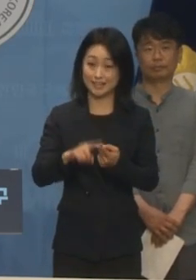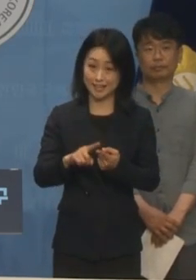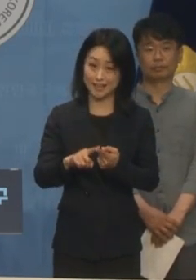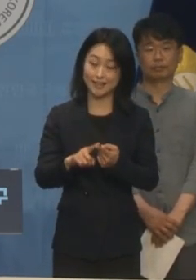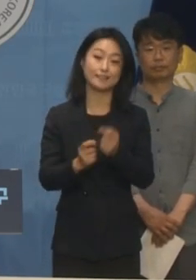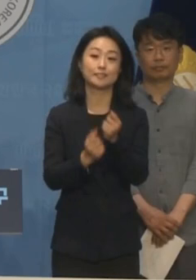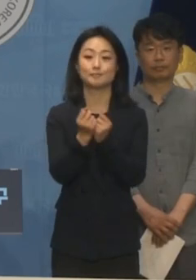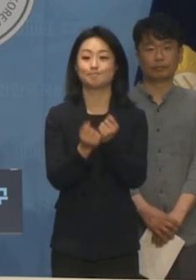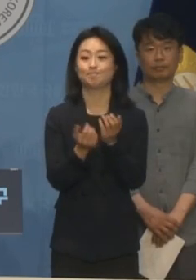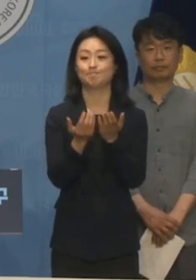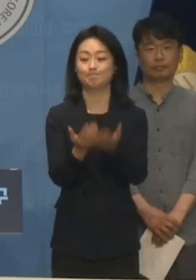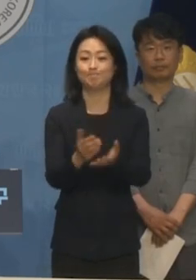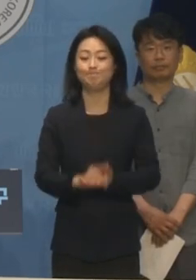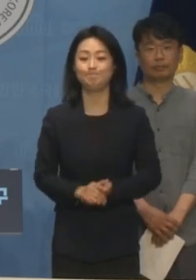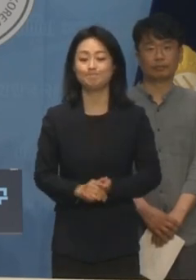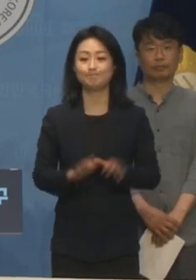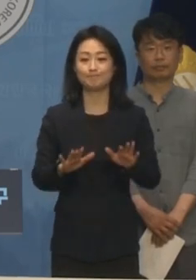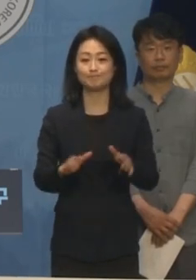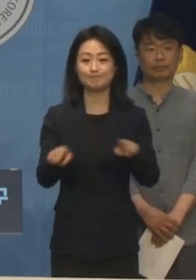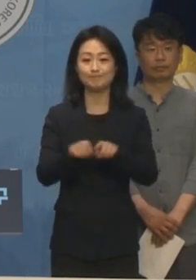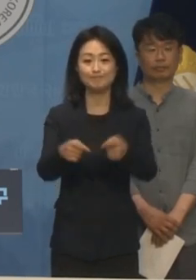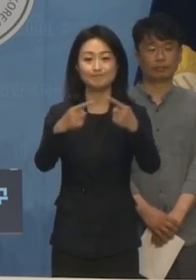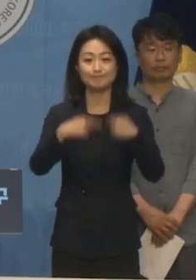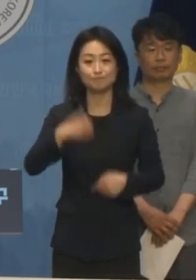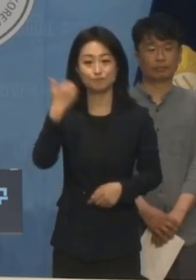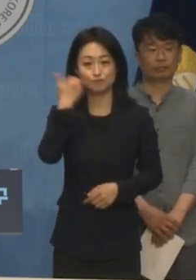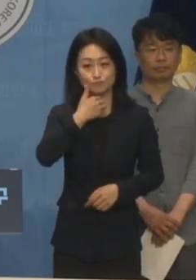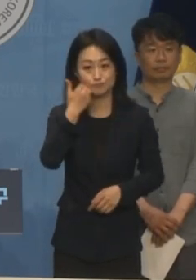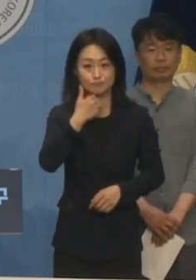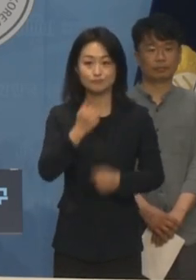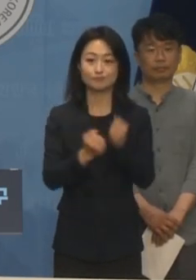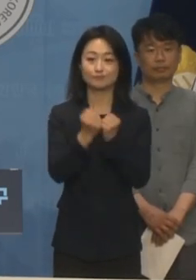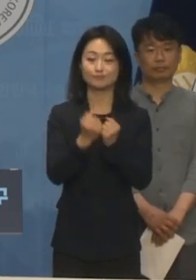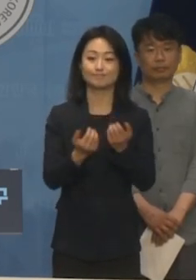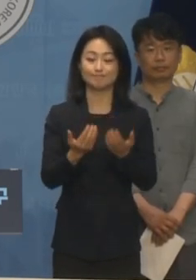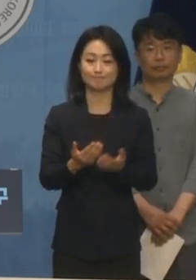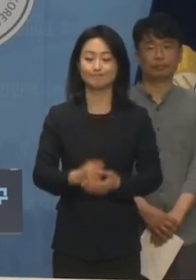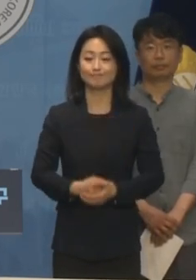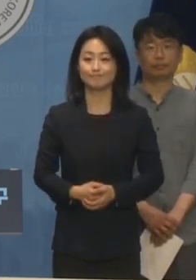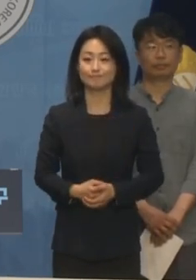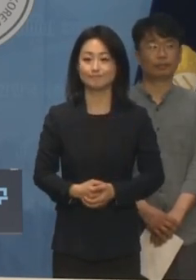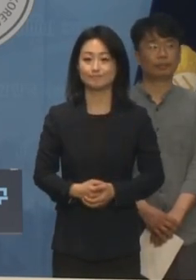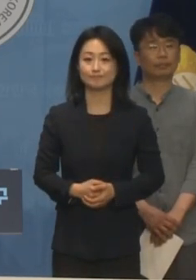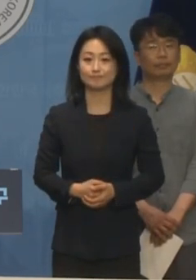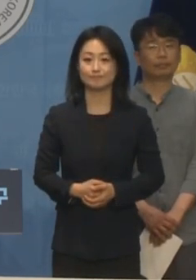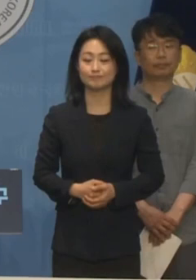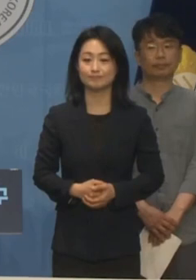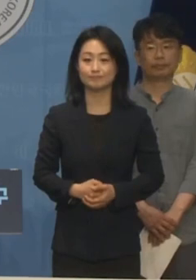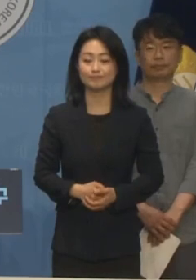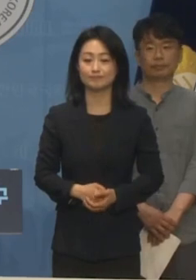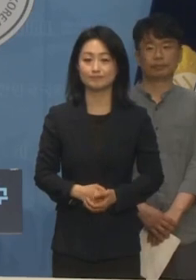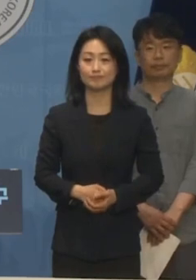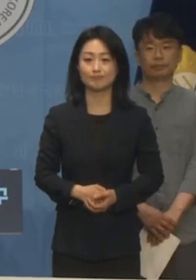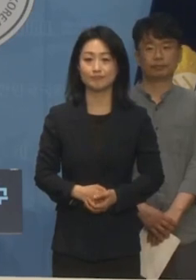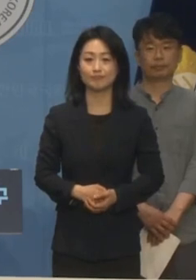하겠습니다. 먼저 함께 참석해 주신 분들 소개해드리고 시작하도록